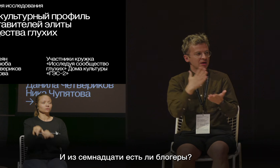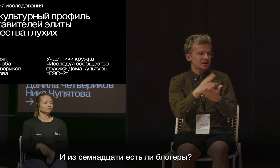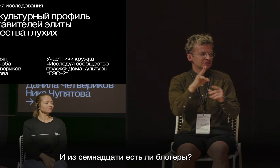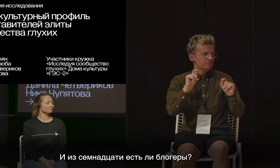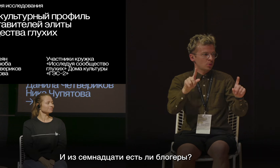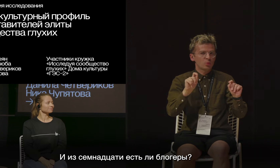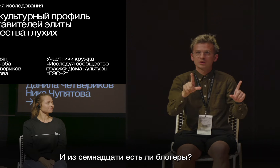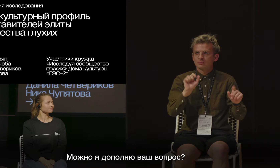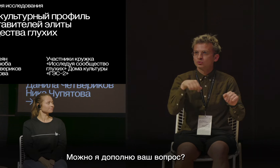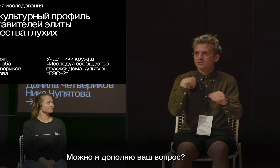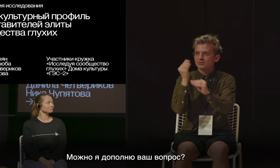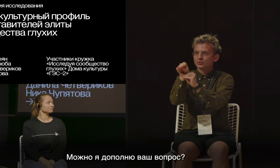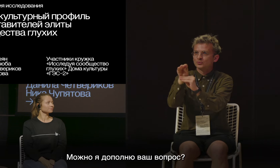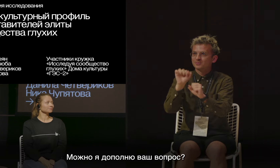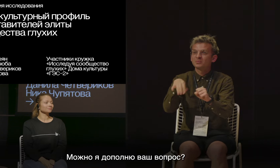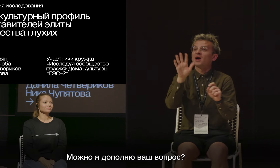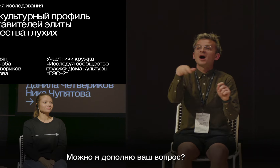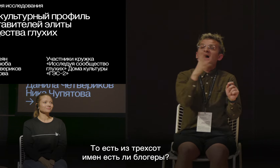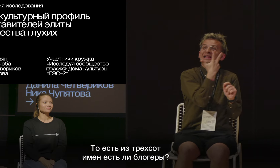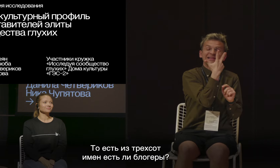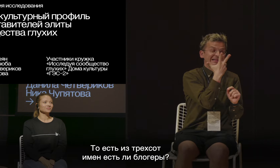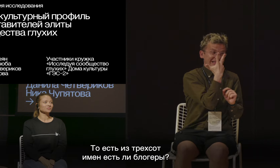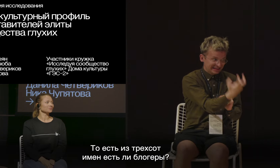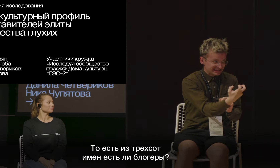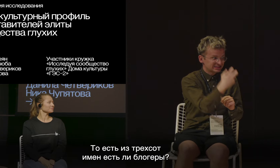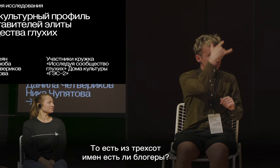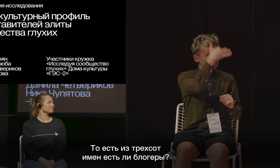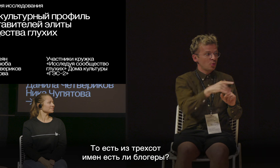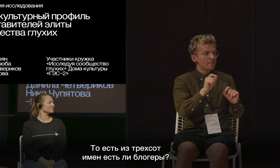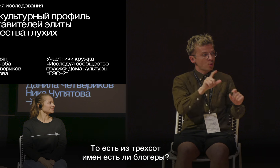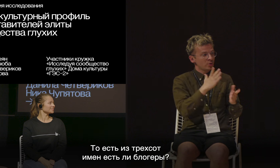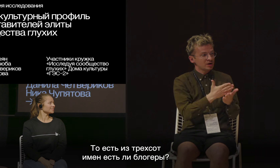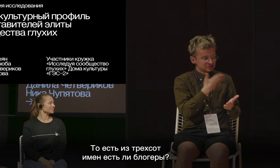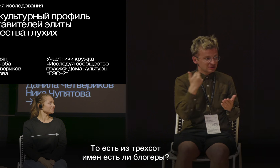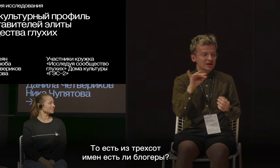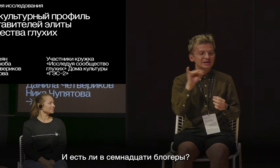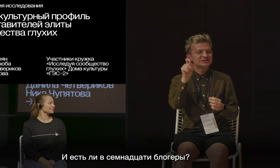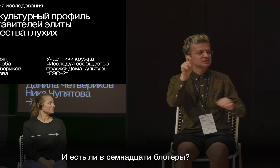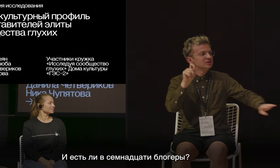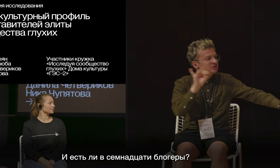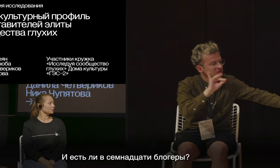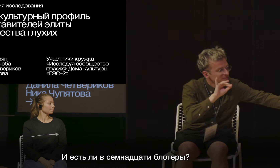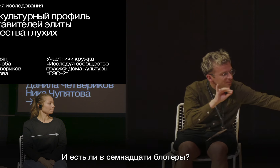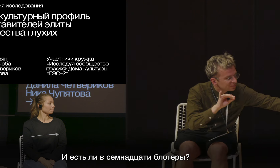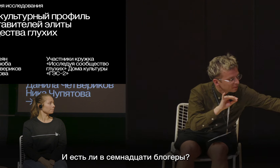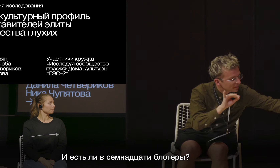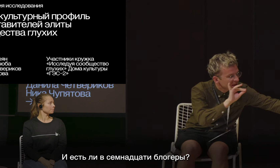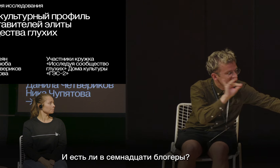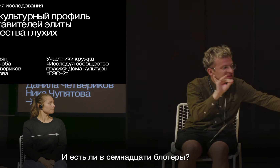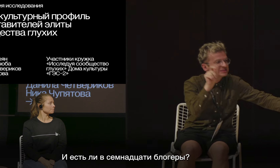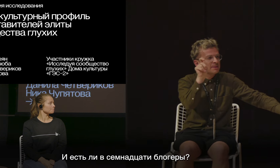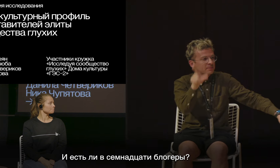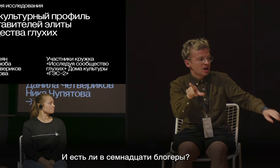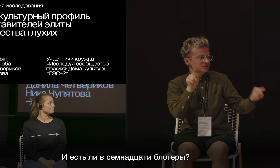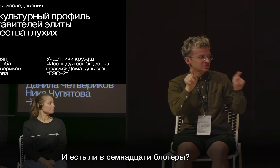И из 17 есть ли вот блогеры? Можно я дополню ваш вопрос? То есть из 300 имен есть ли